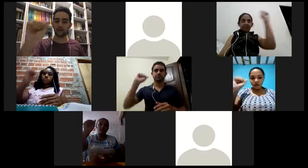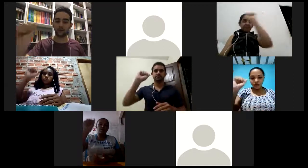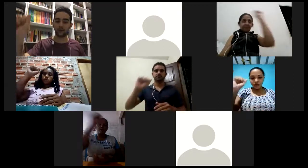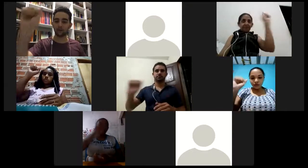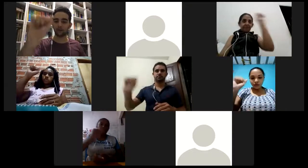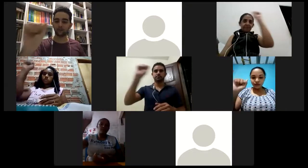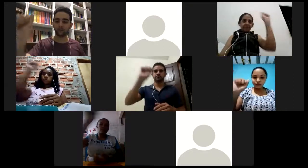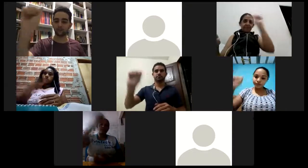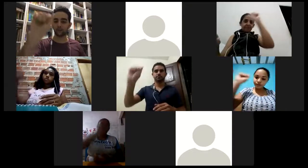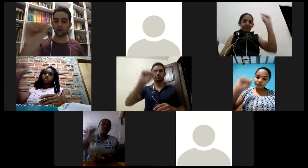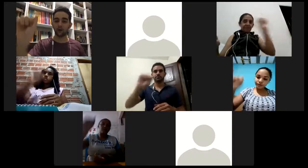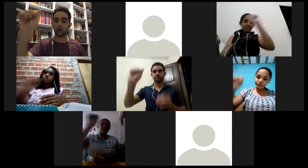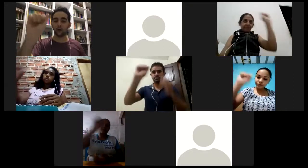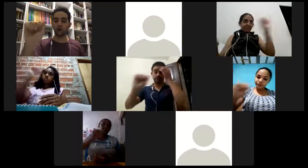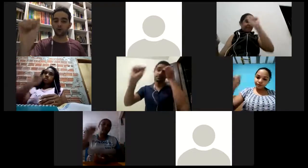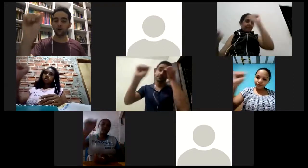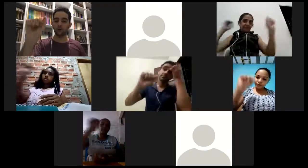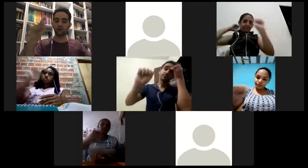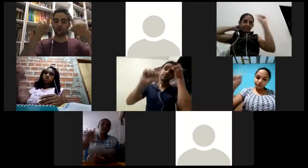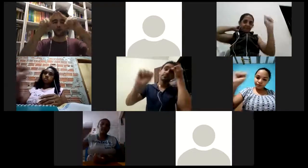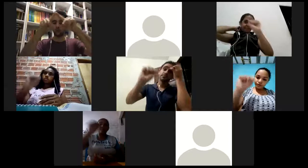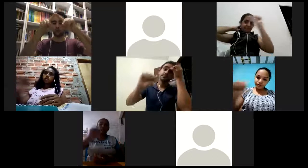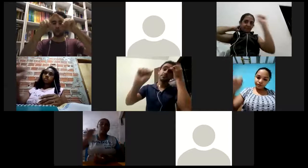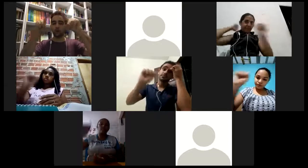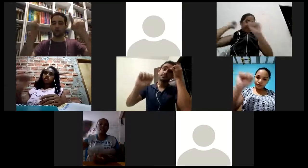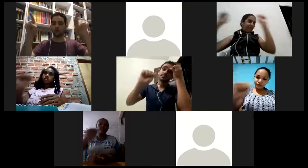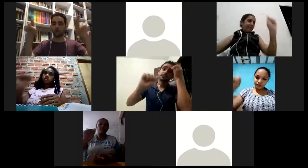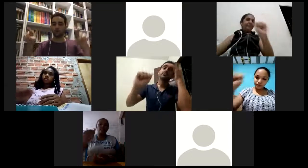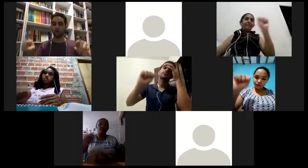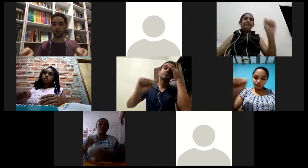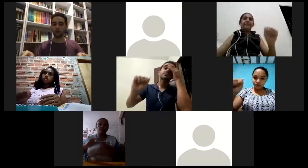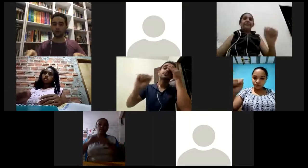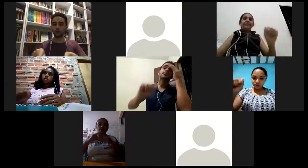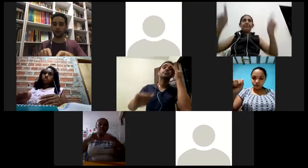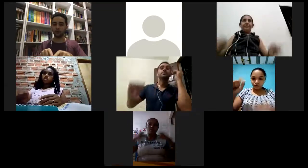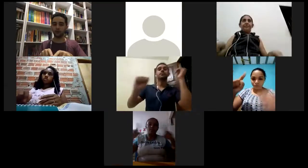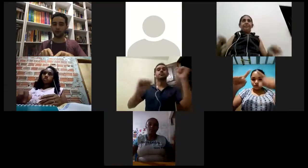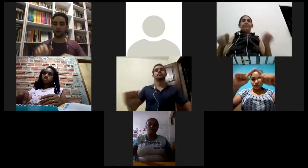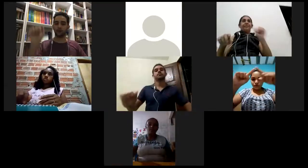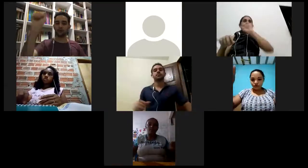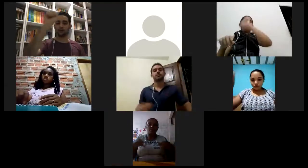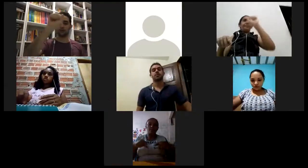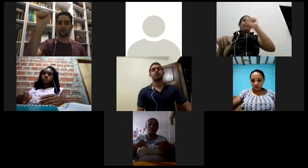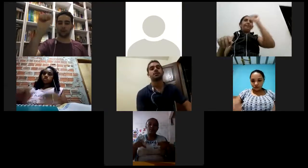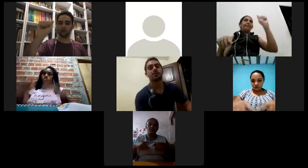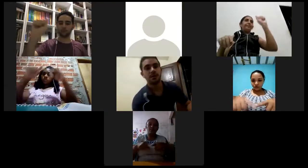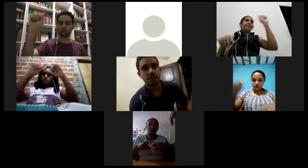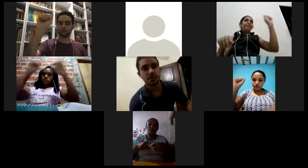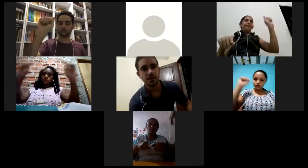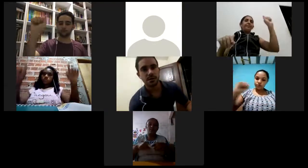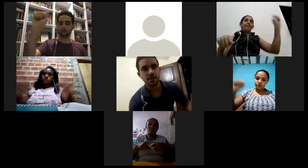eu apago. Ou então eu posso fazer o quadro aqui na minha frente e eu